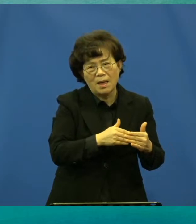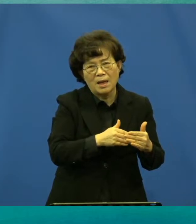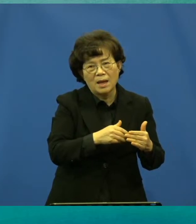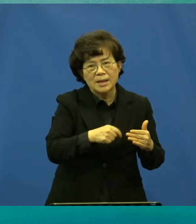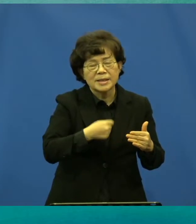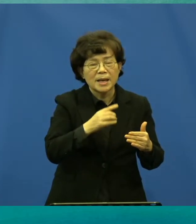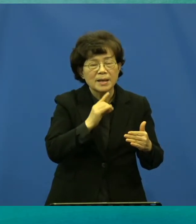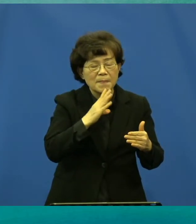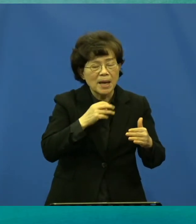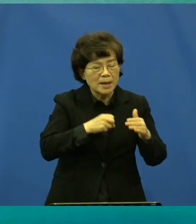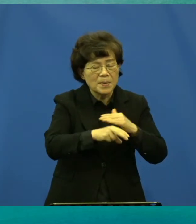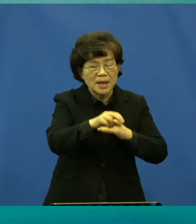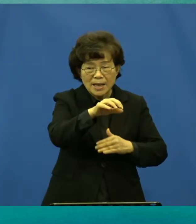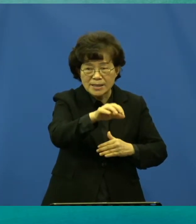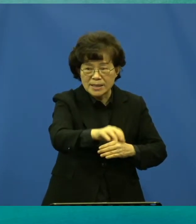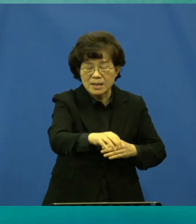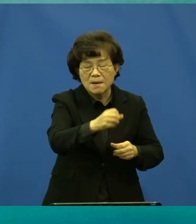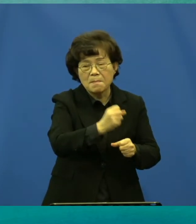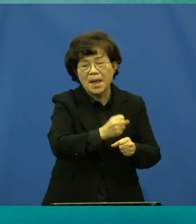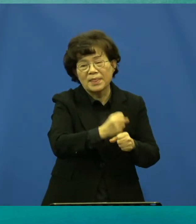자기만의 피난처를 만들고 싶어 합니다.